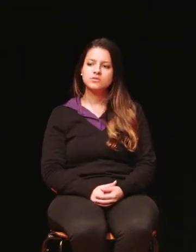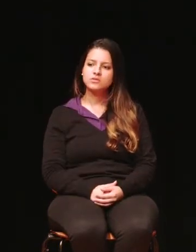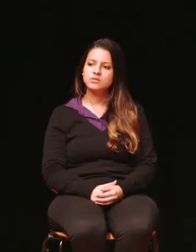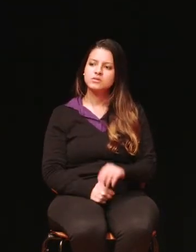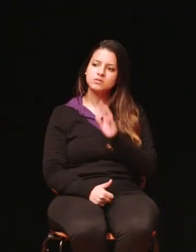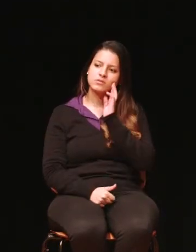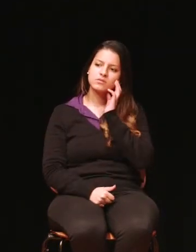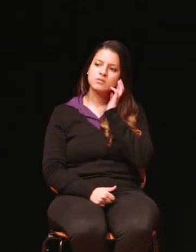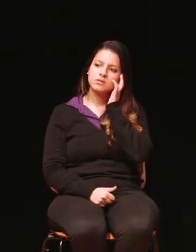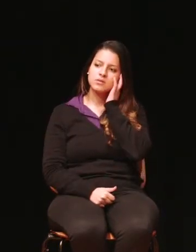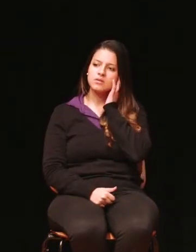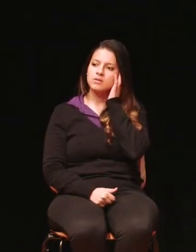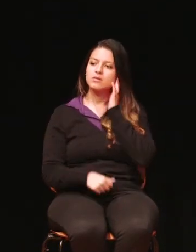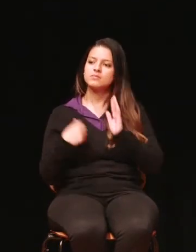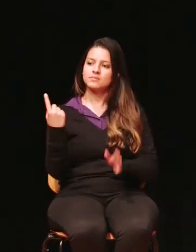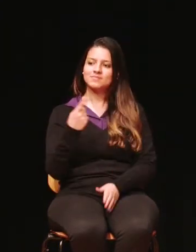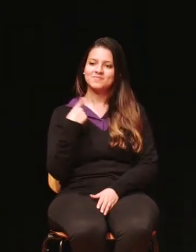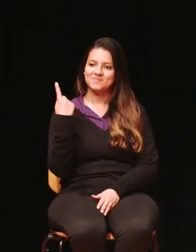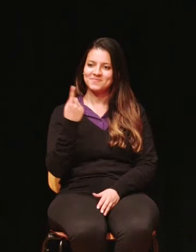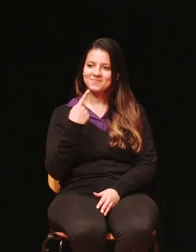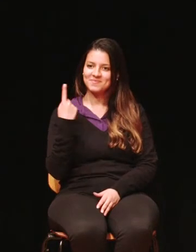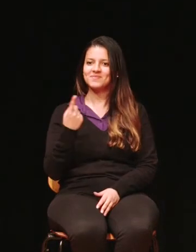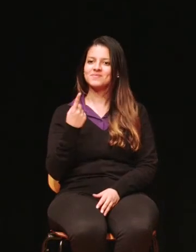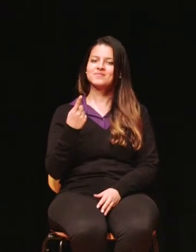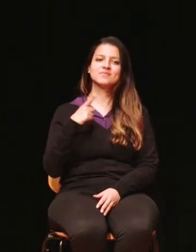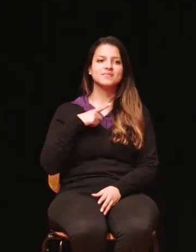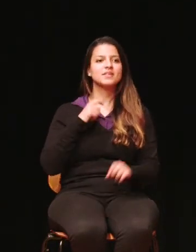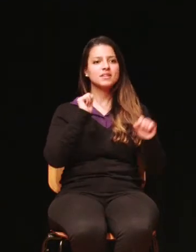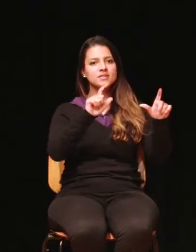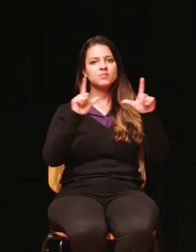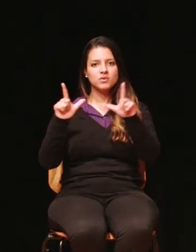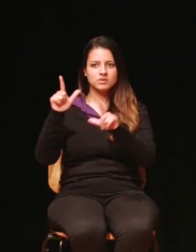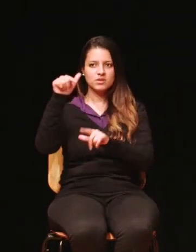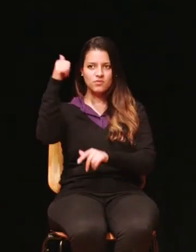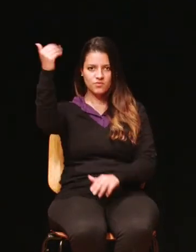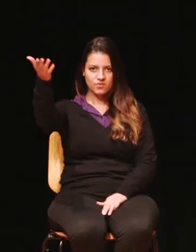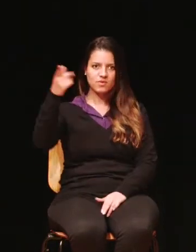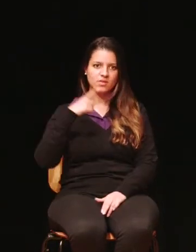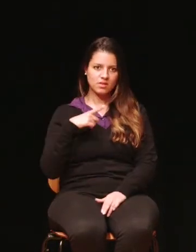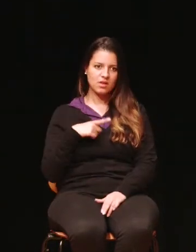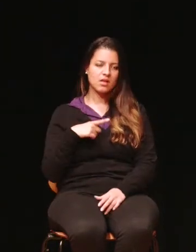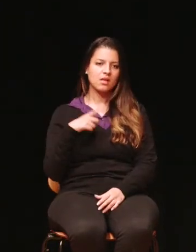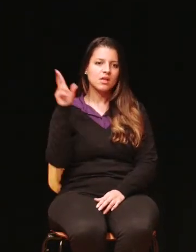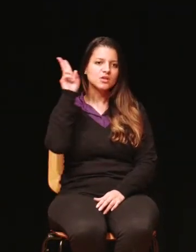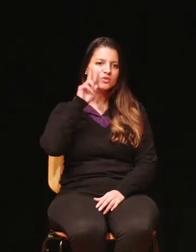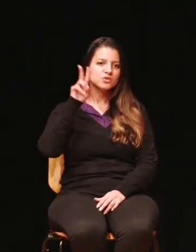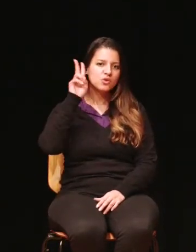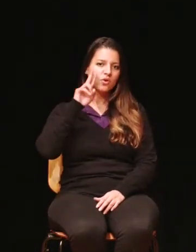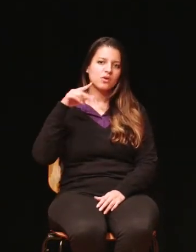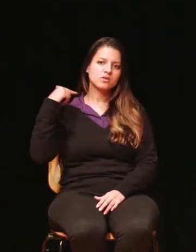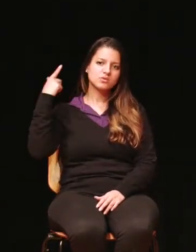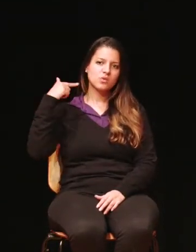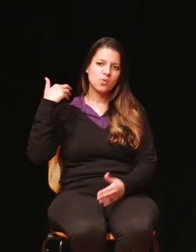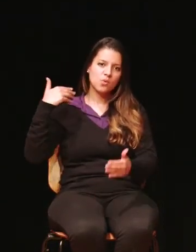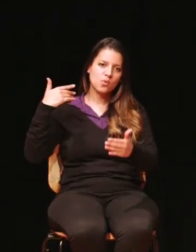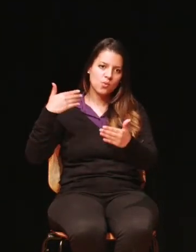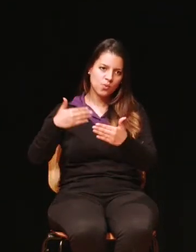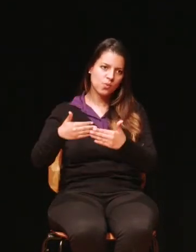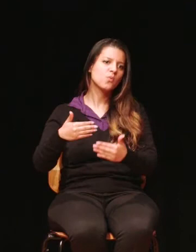Aqui nós temos, por exemplo, uma exposição aqui fora sobre histórias da loucura, com desenhos feitos